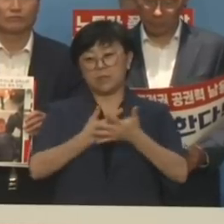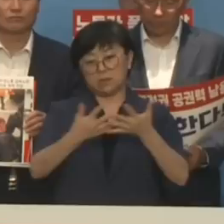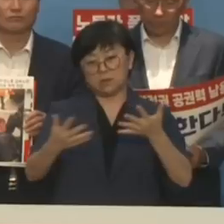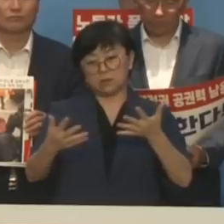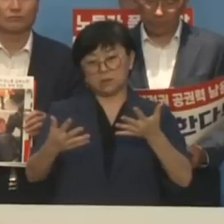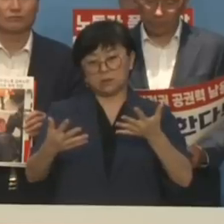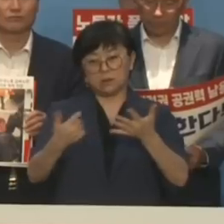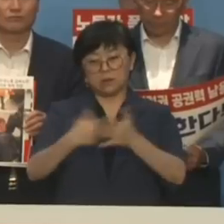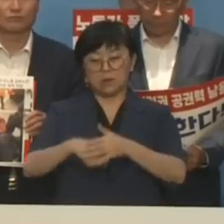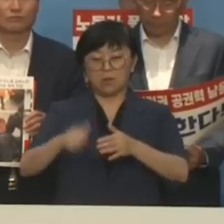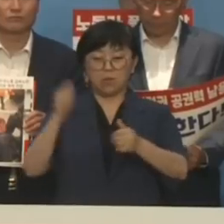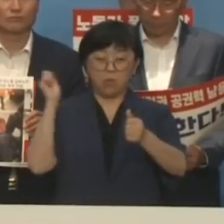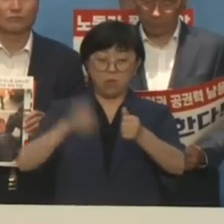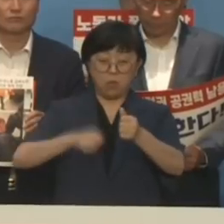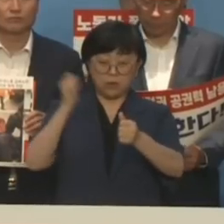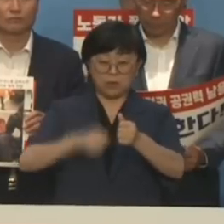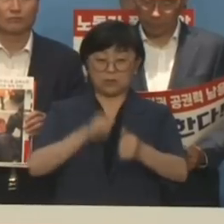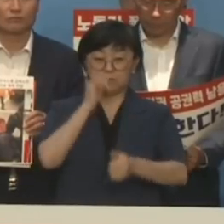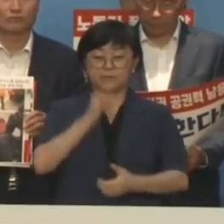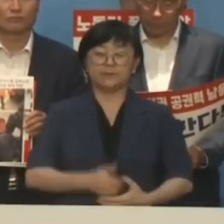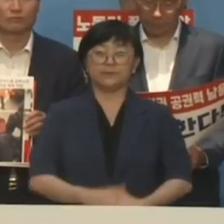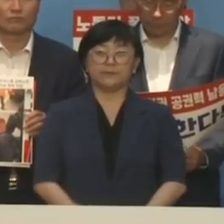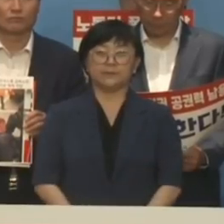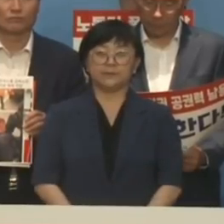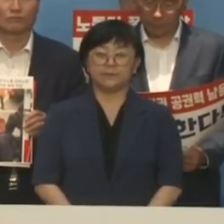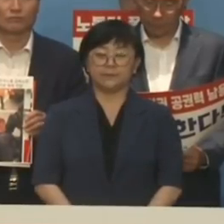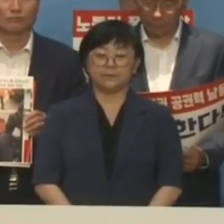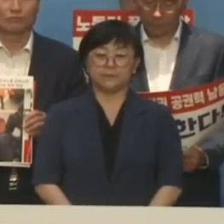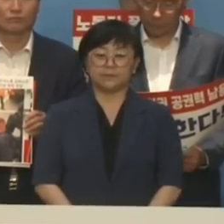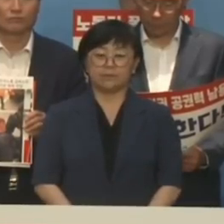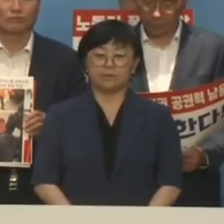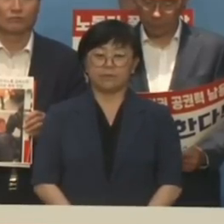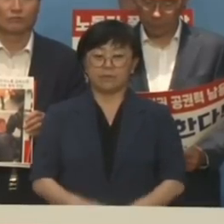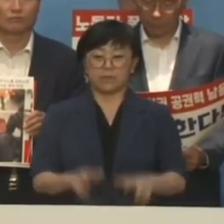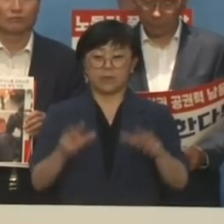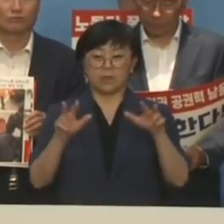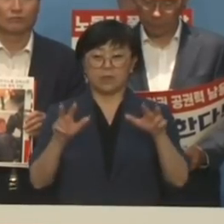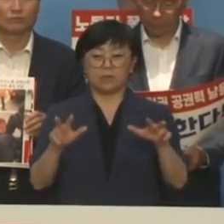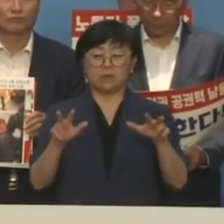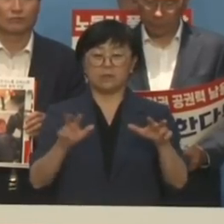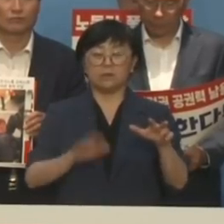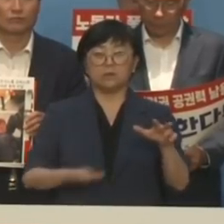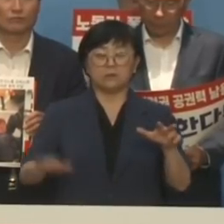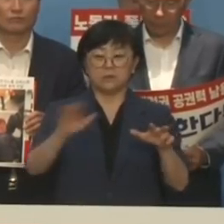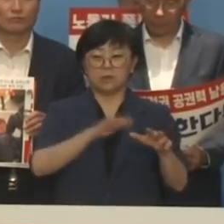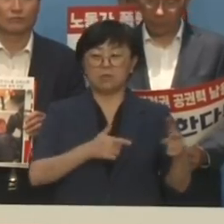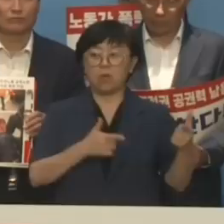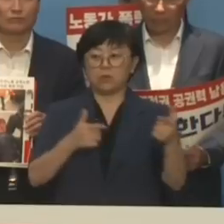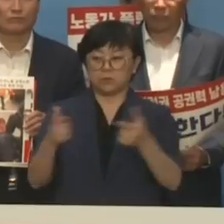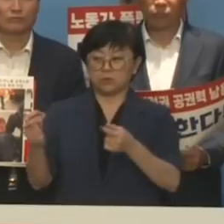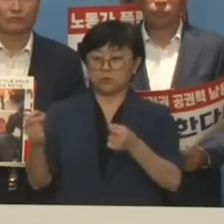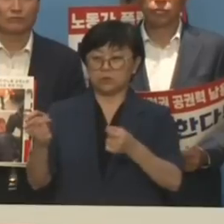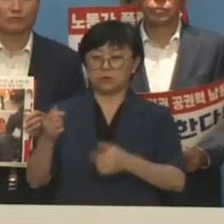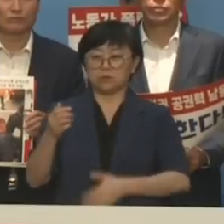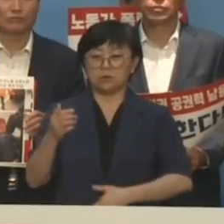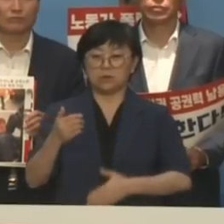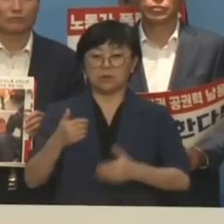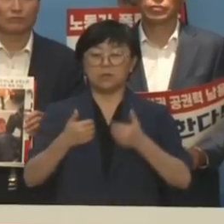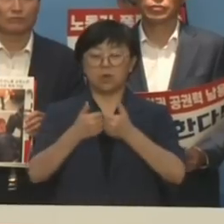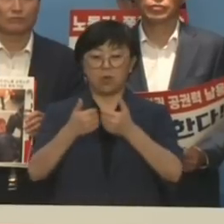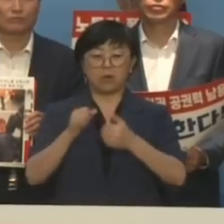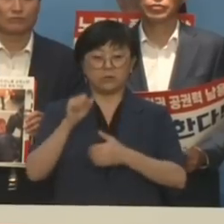부르는 곤봉질을 해댔습니다. 이제 여기에 우리 모두